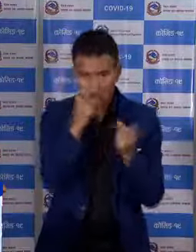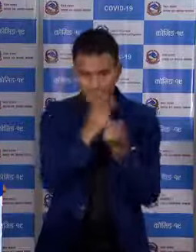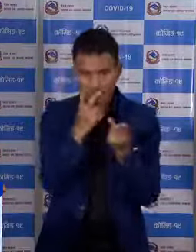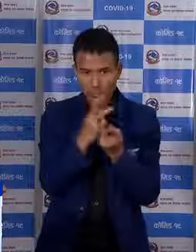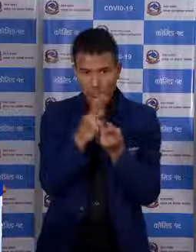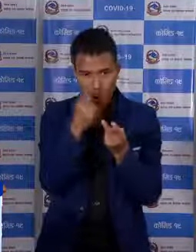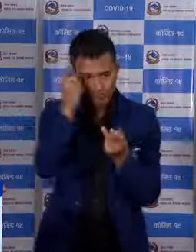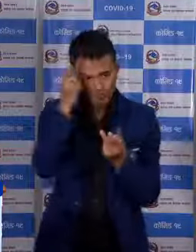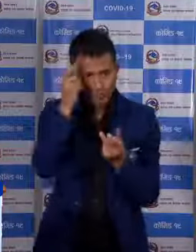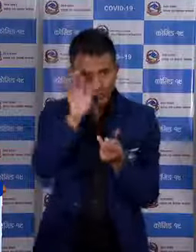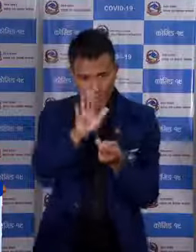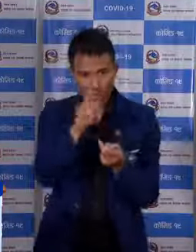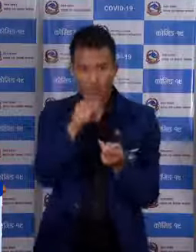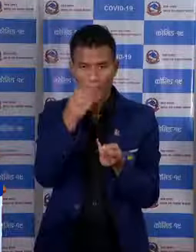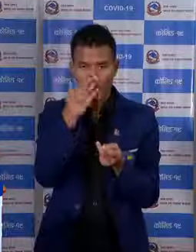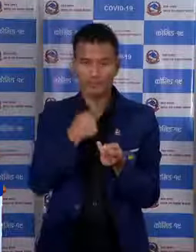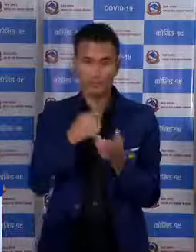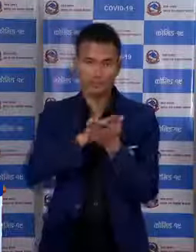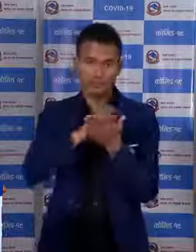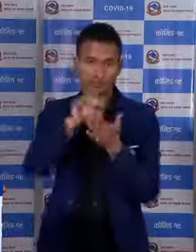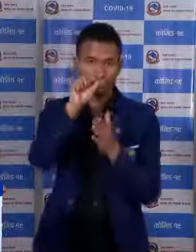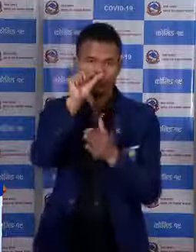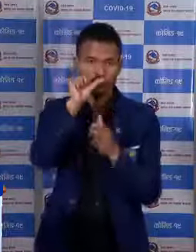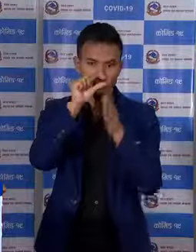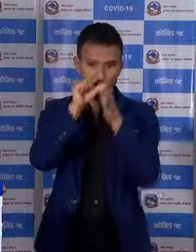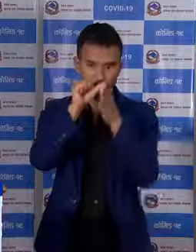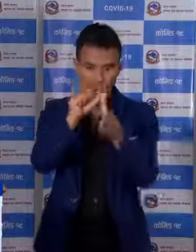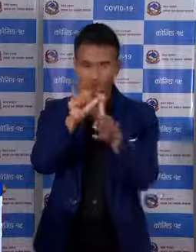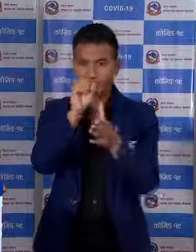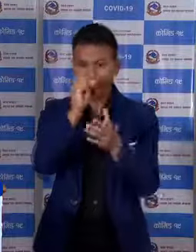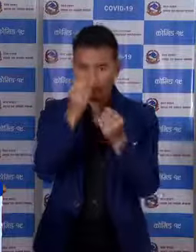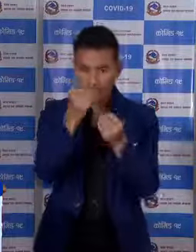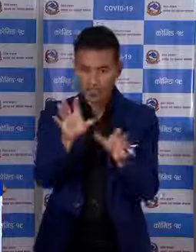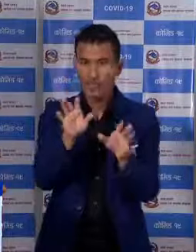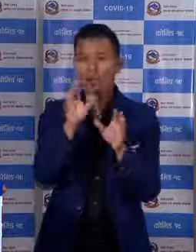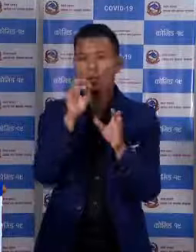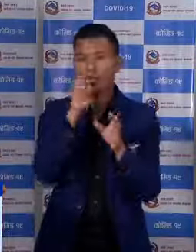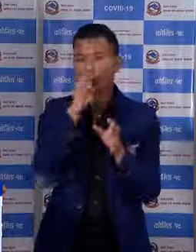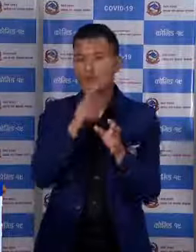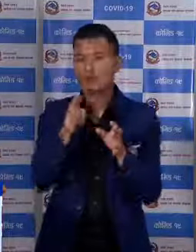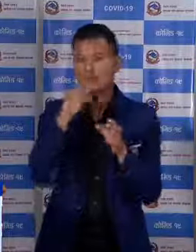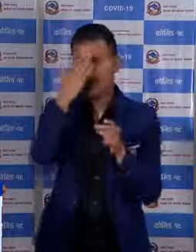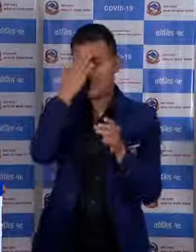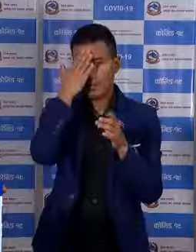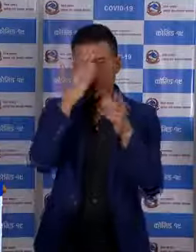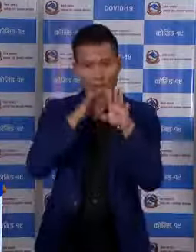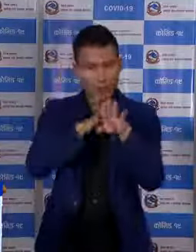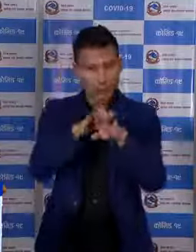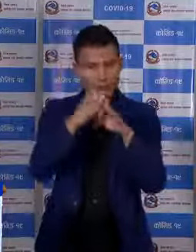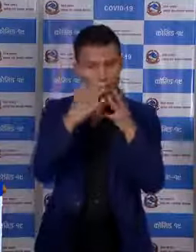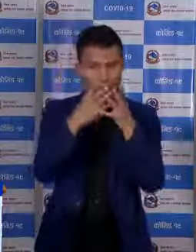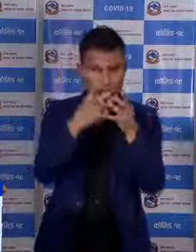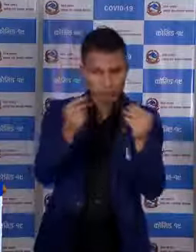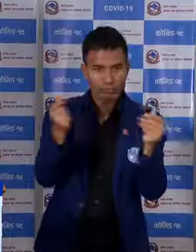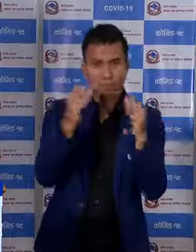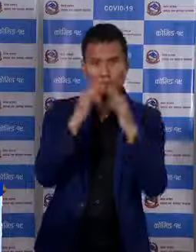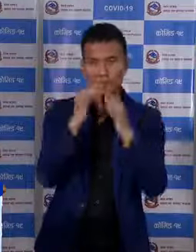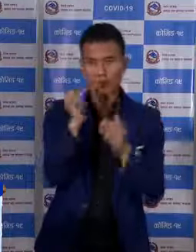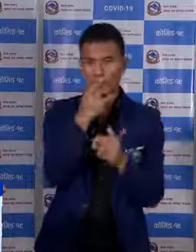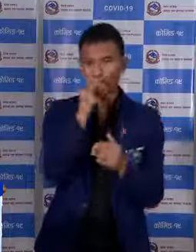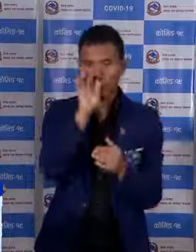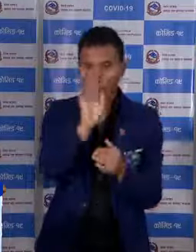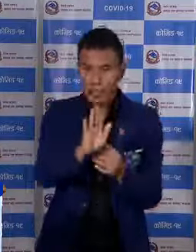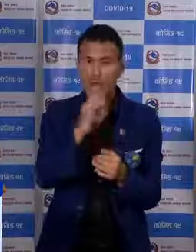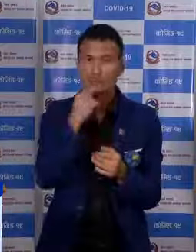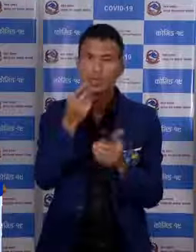बुजेर, मैंले चाहिए तेसमा प्रस्टपार्ना कोशिस करे, त्यो बाहेक संक्रमित हरू जो निको भाहेरा घर फरकीनु बाहा छा, वहारू